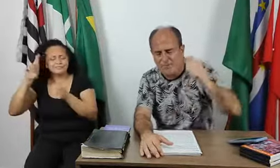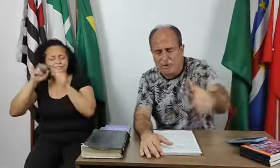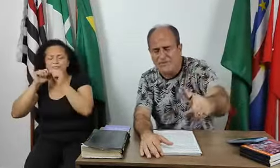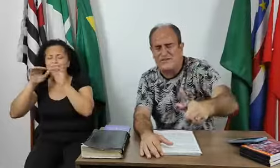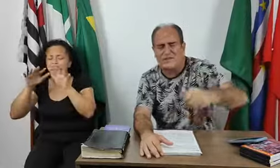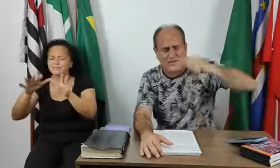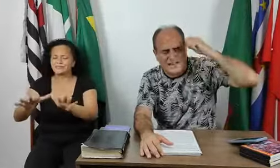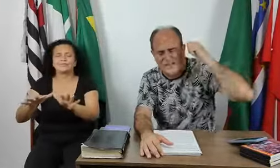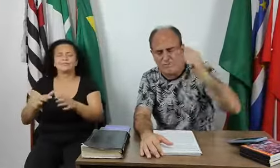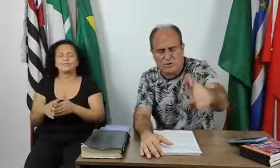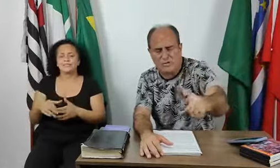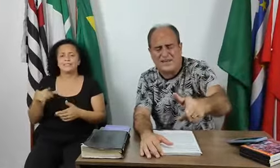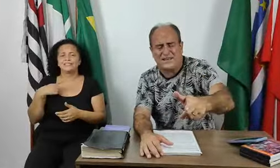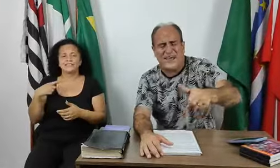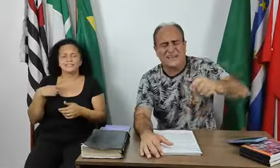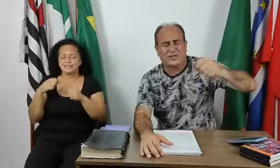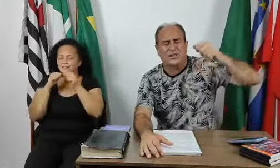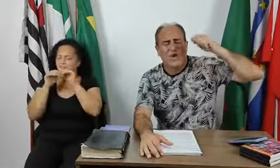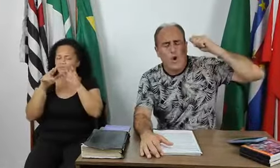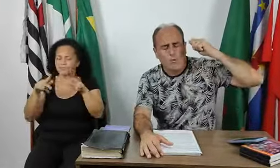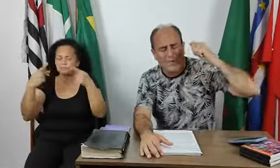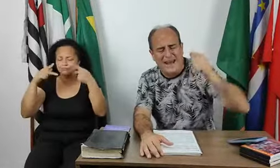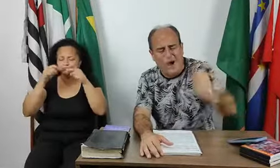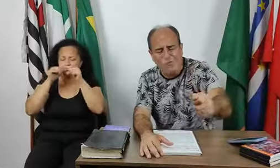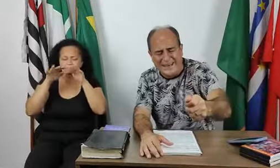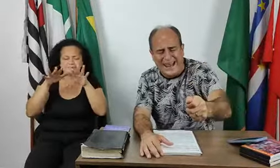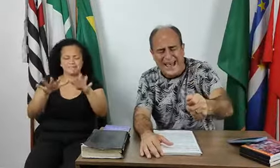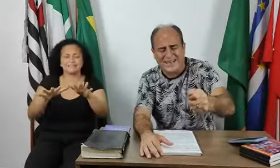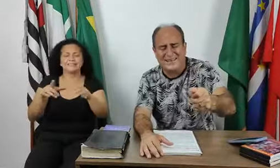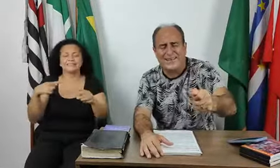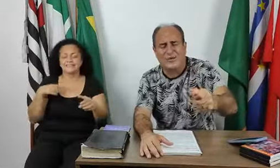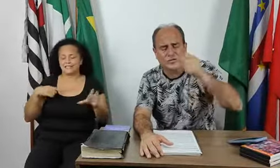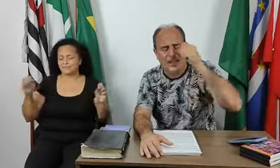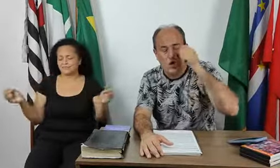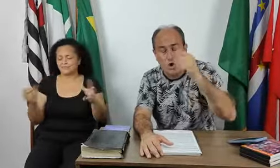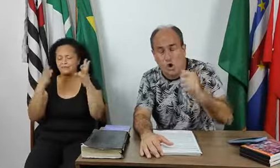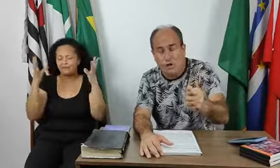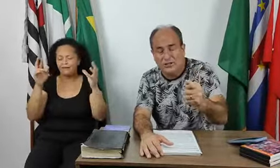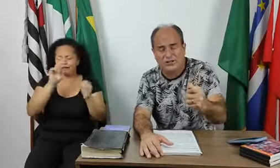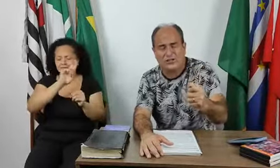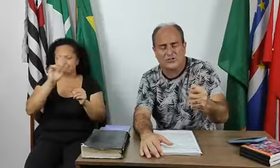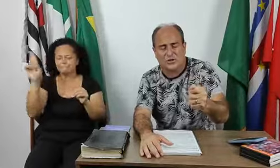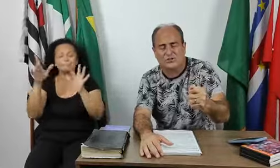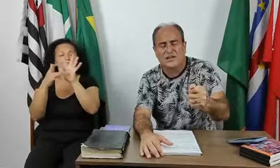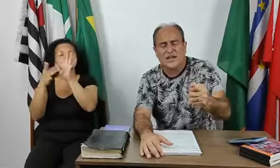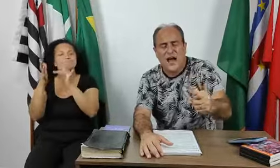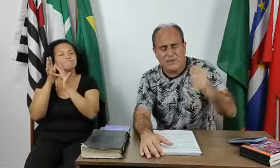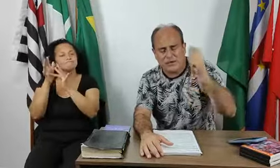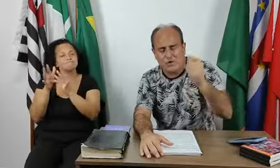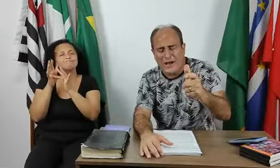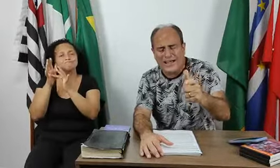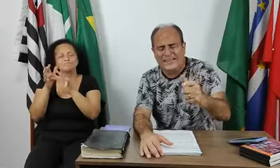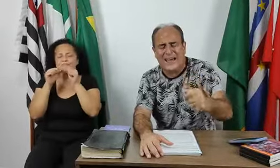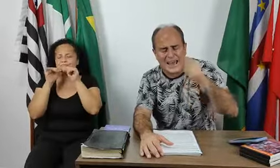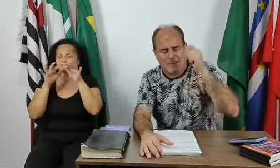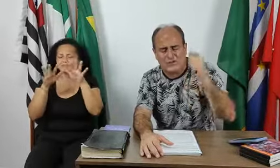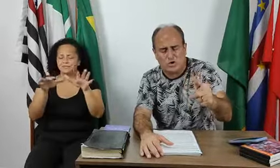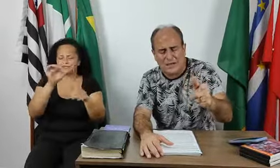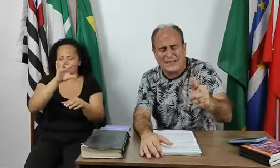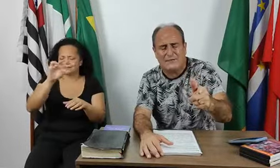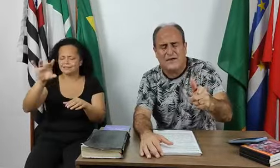trazer provisão, trazer prosperidade, operar um milagre, Deus, em nome de Jesus. Abençoa cada